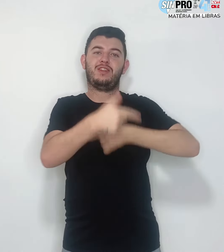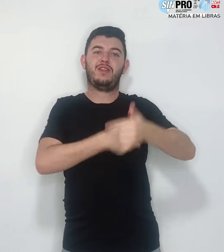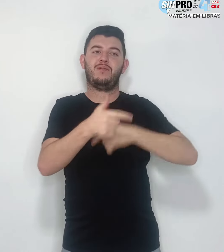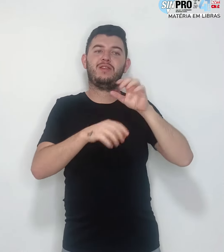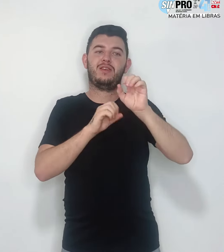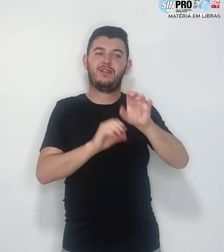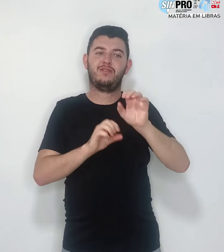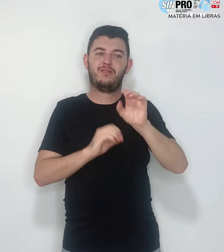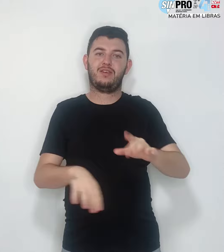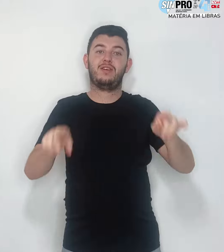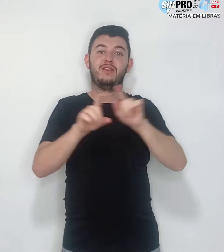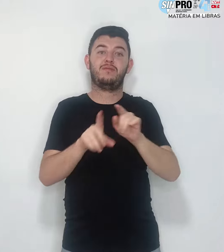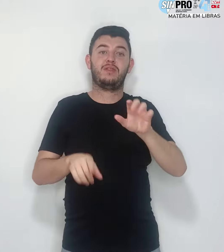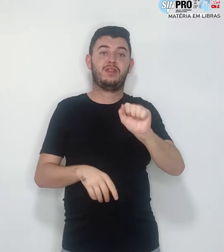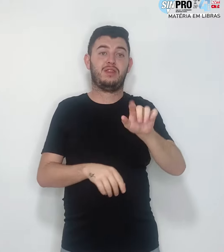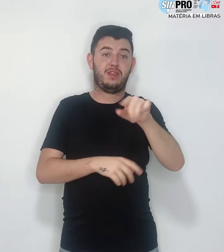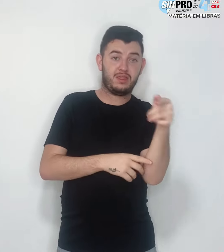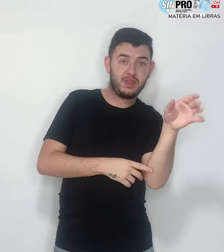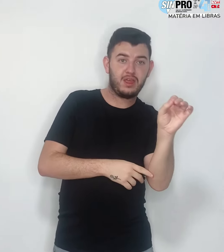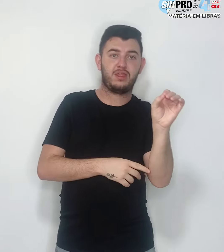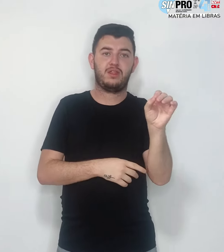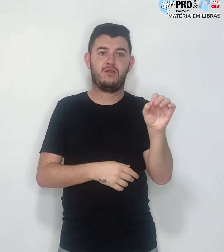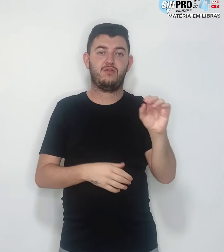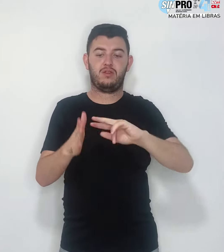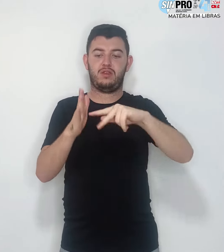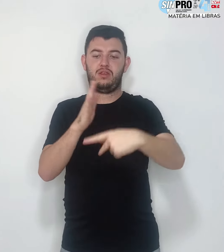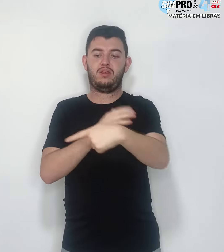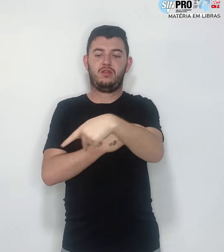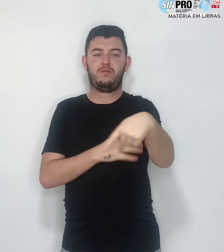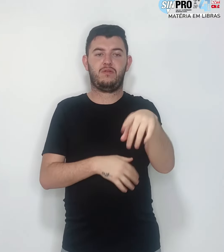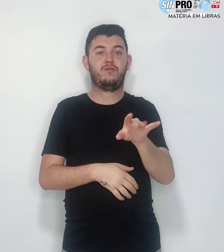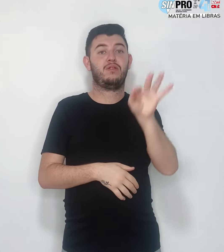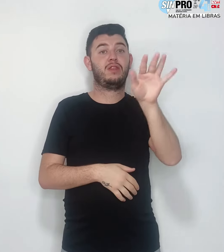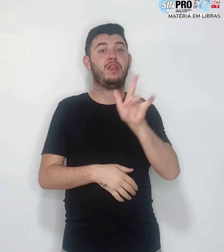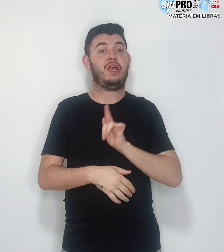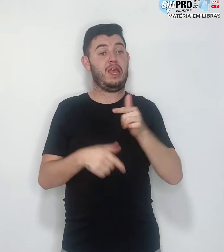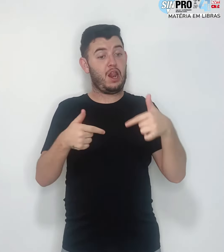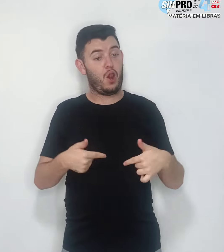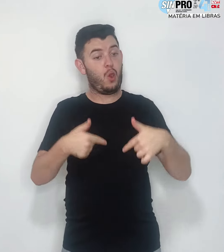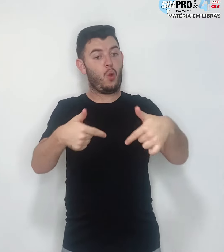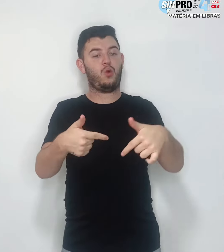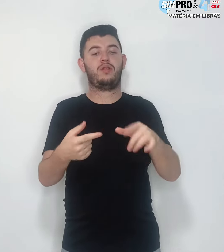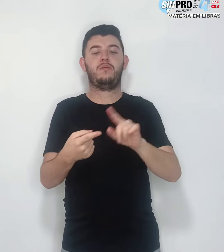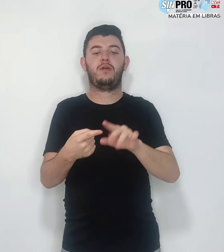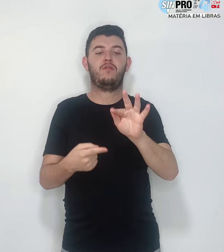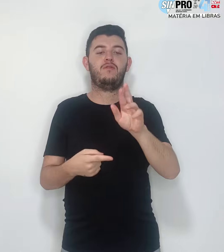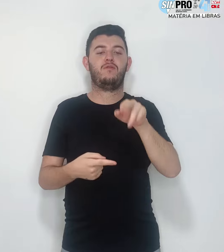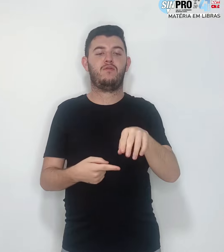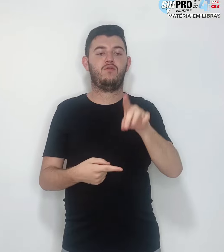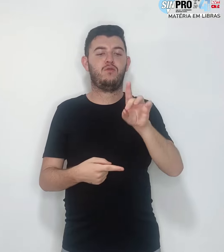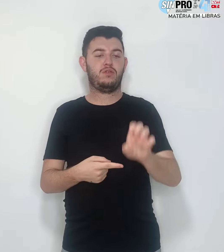Fundeb Público, a exigência de uma política pública de vacinação contra o novo coronavírus,